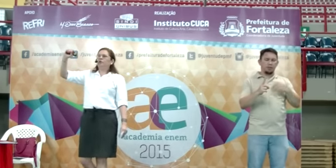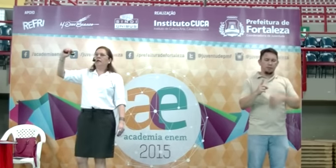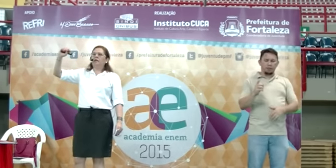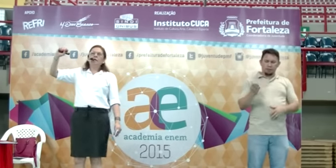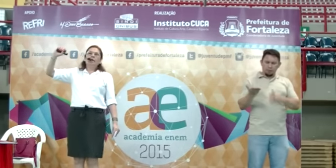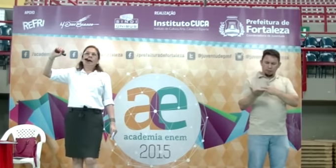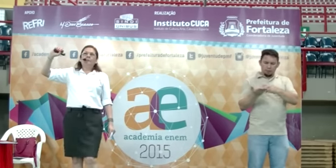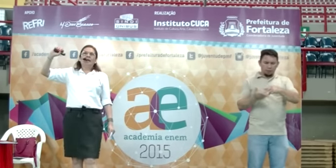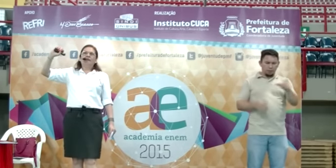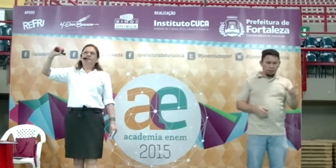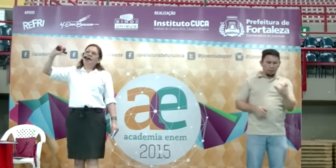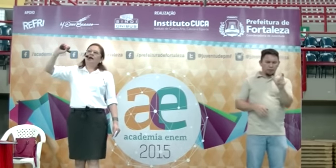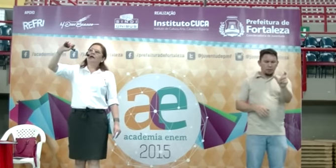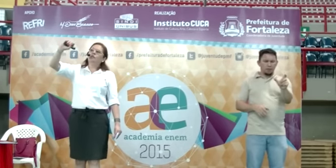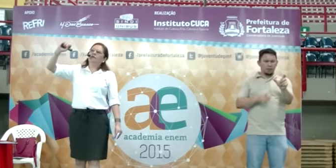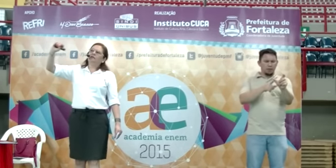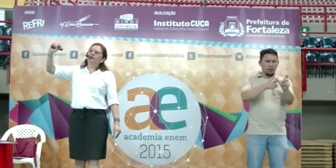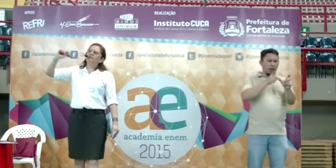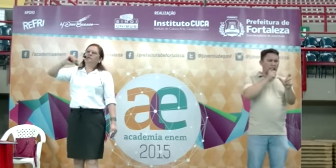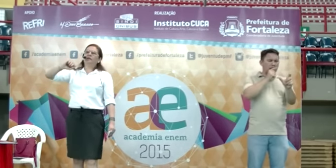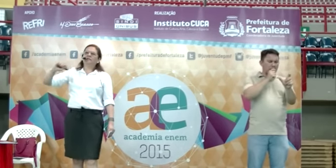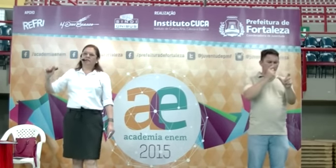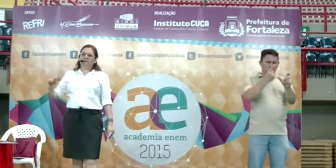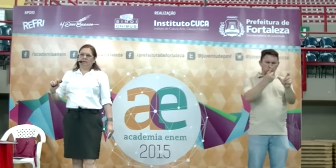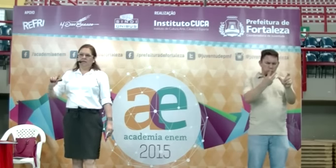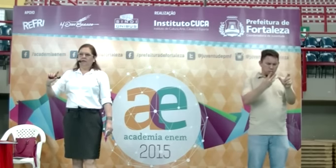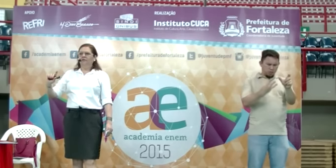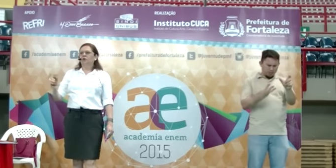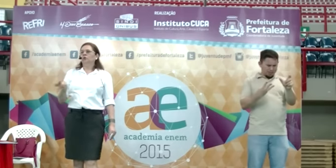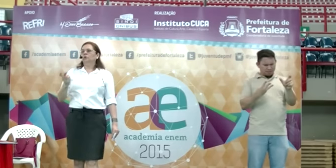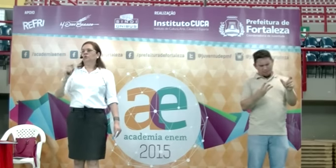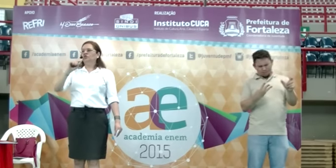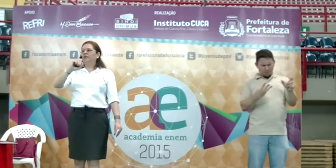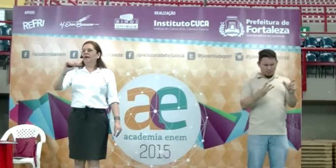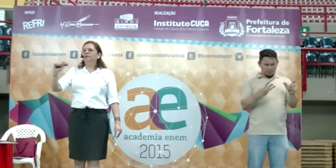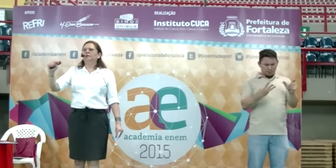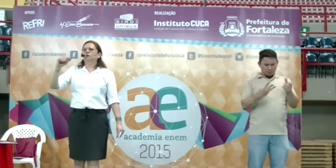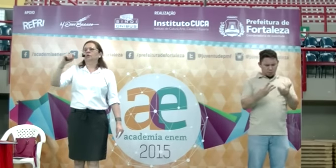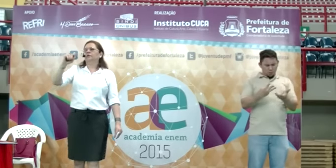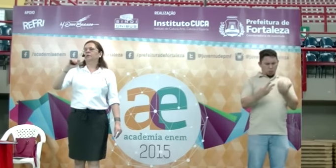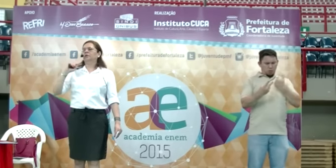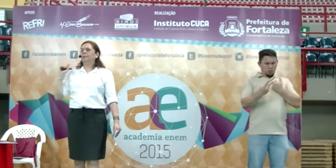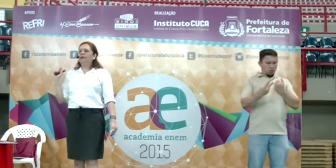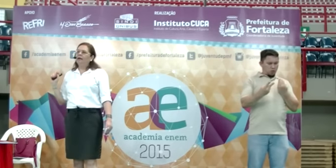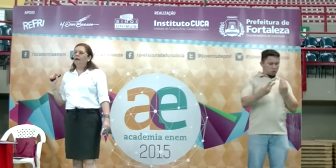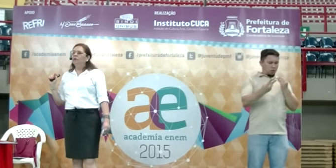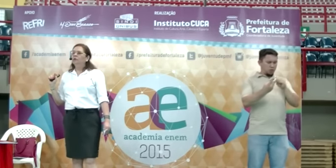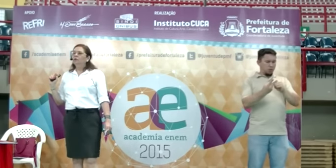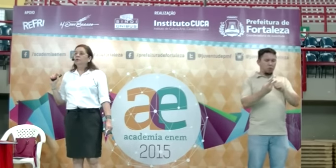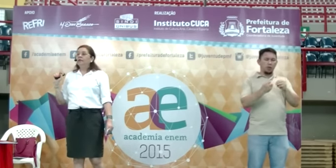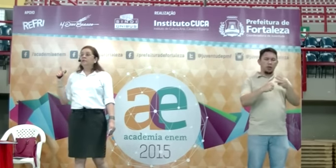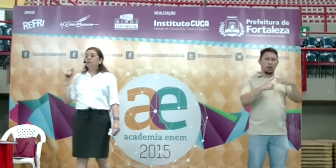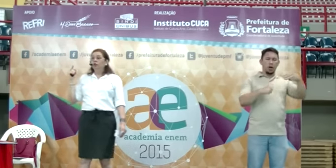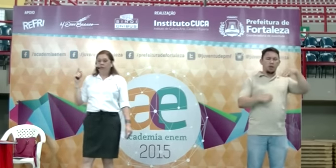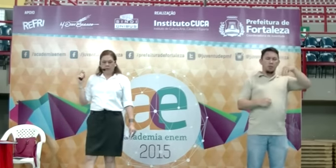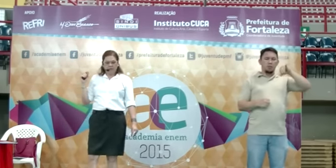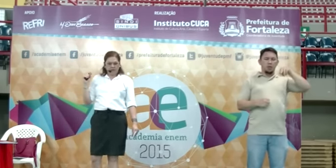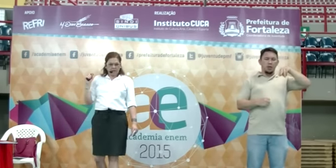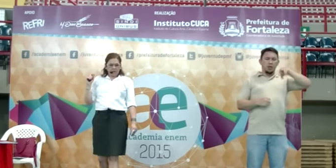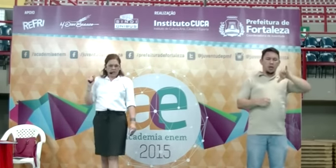diz, eu já botei a palavra água 3 vezes aqui. Eu vou tirar essa outra e vou botar mineral.